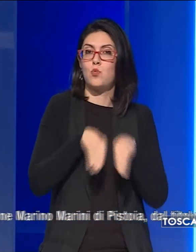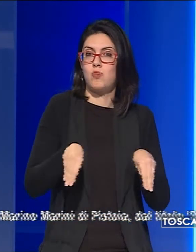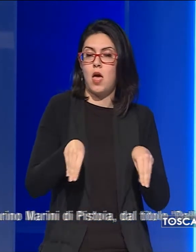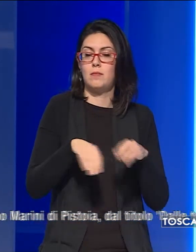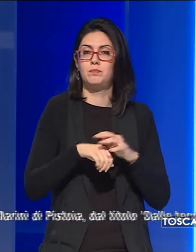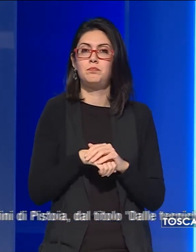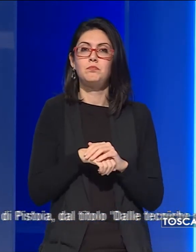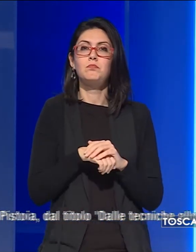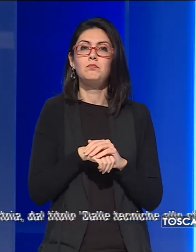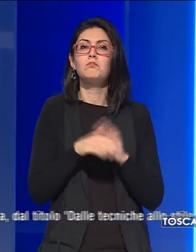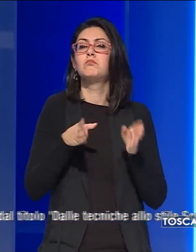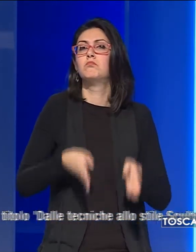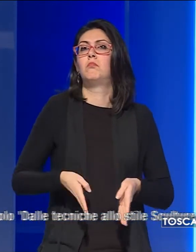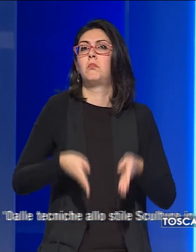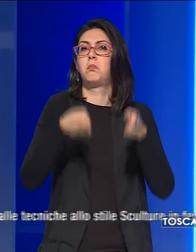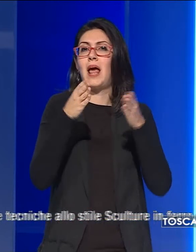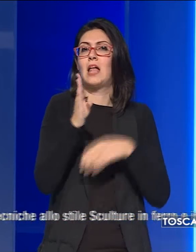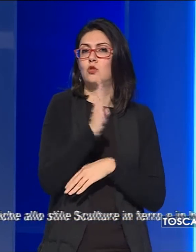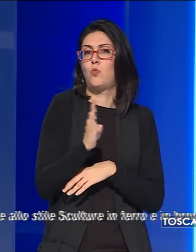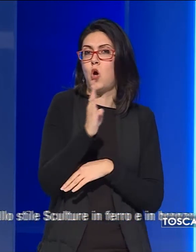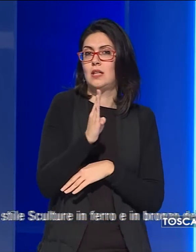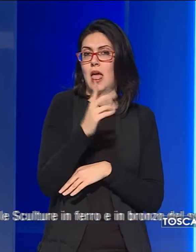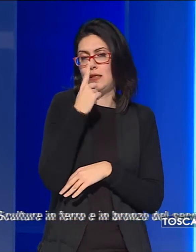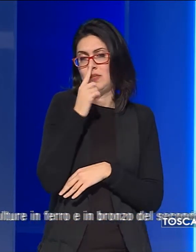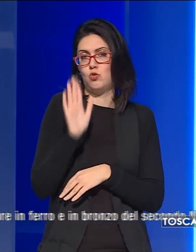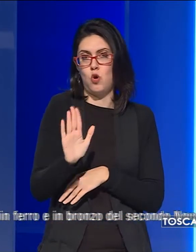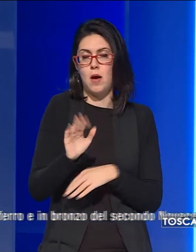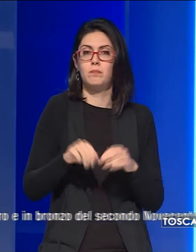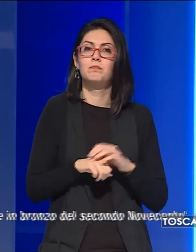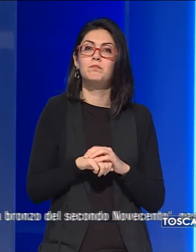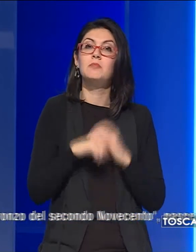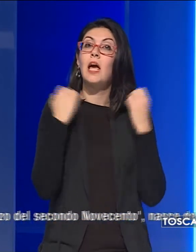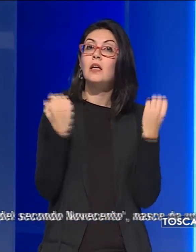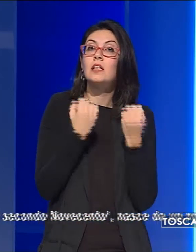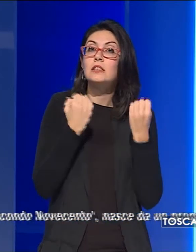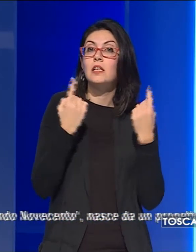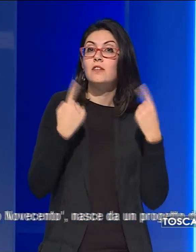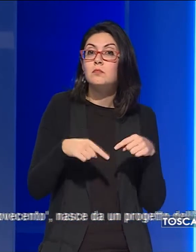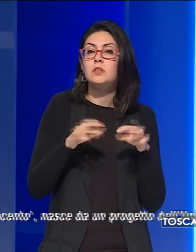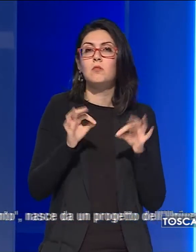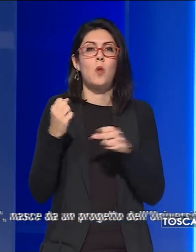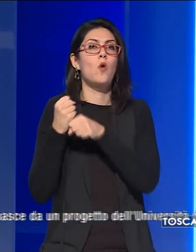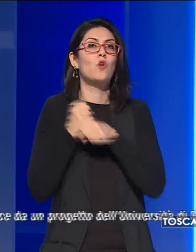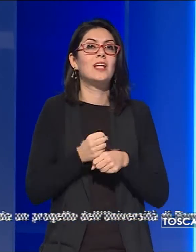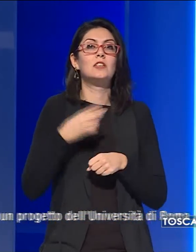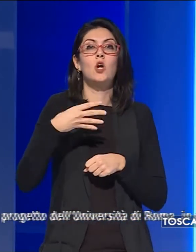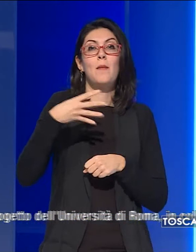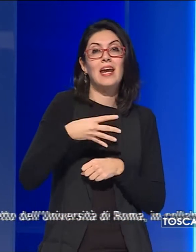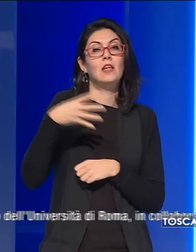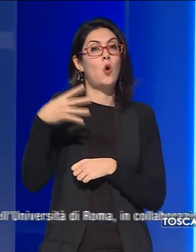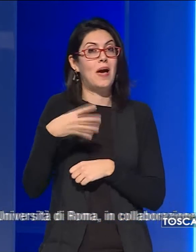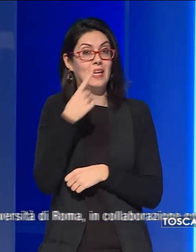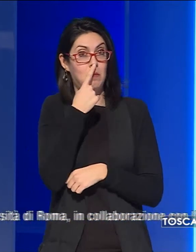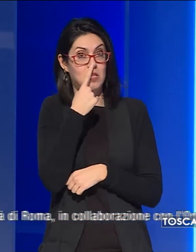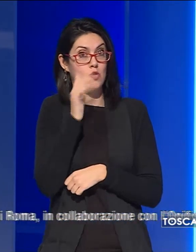in Palazzo Buontalenti a Pistoia. L'iniziativa della Fondazione Marino Marini di